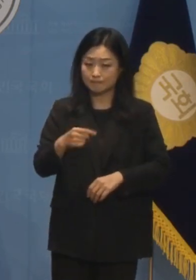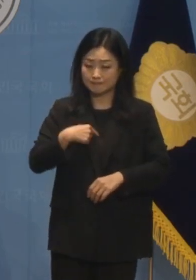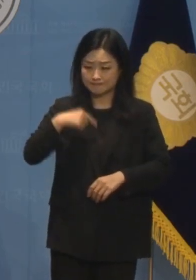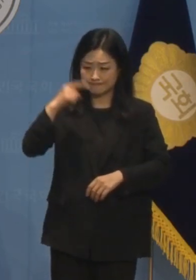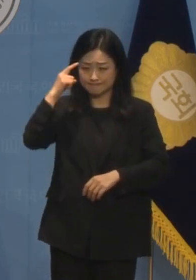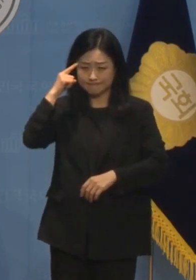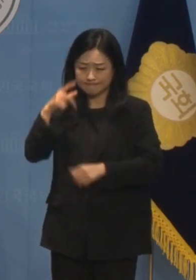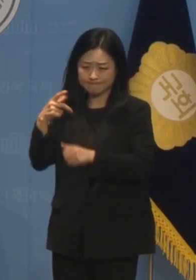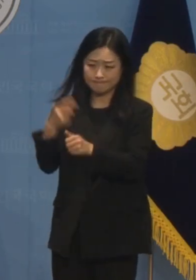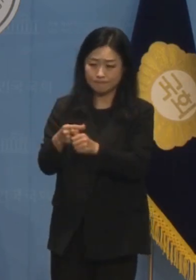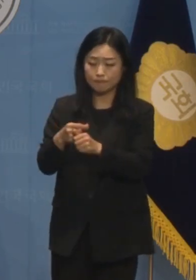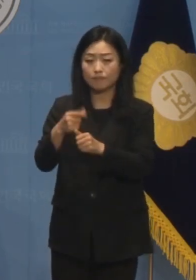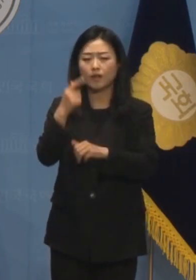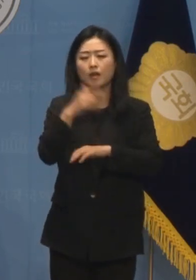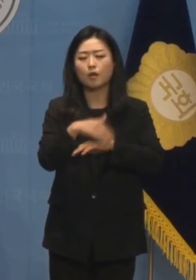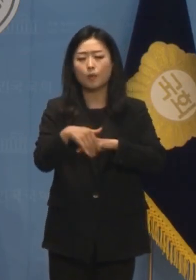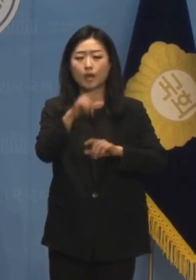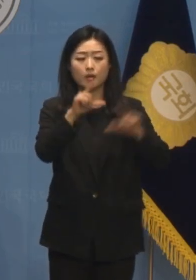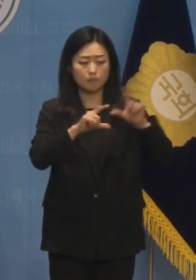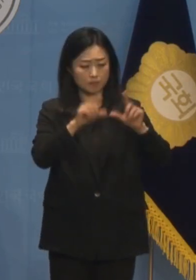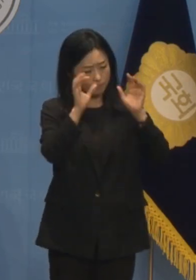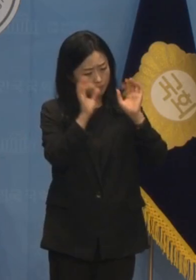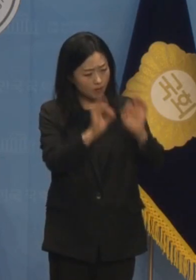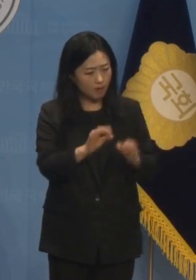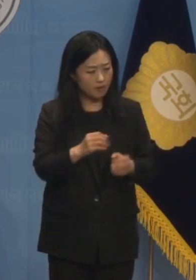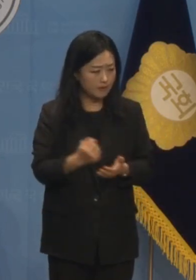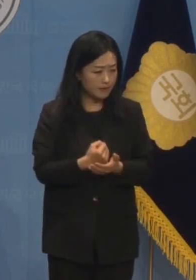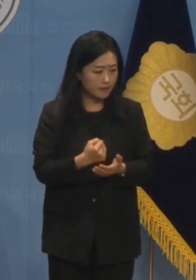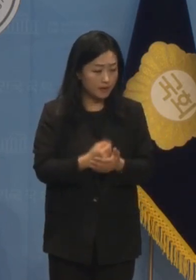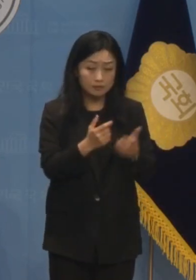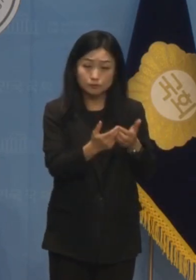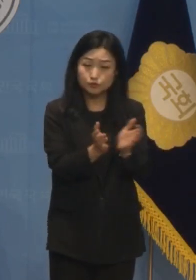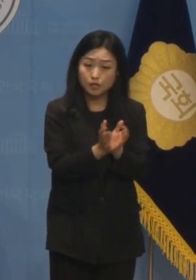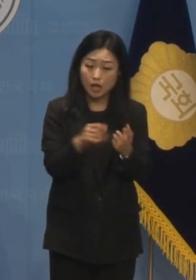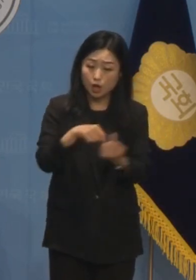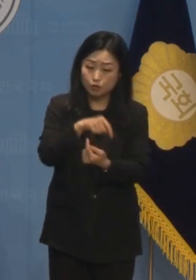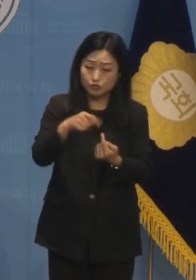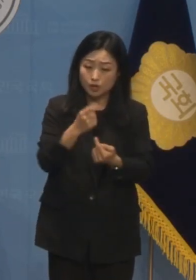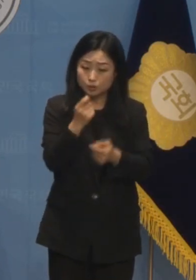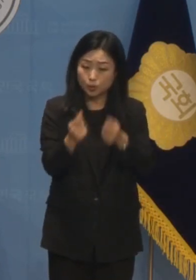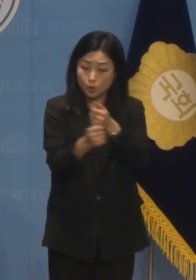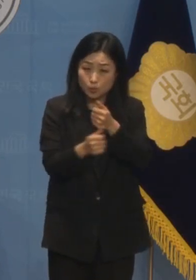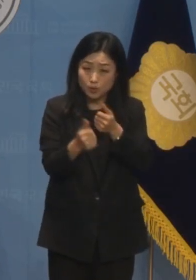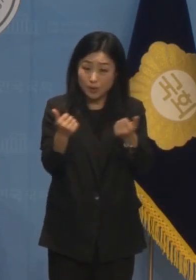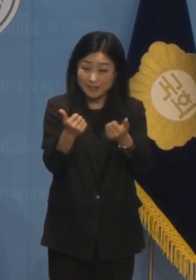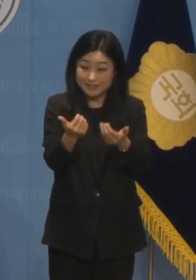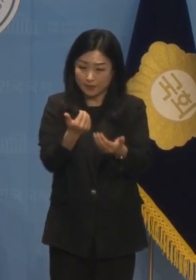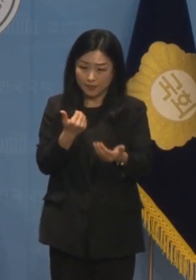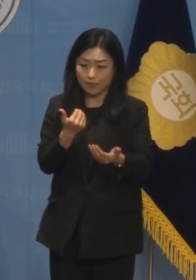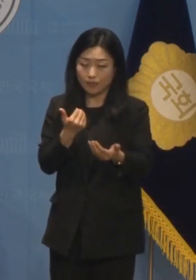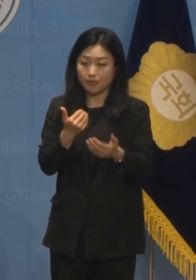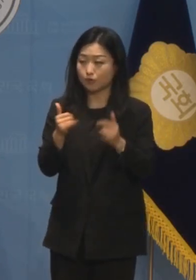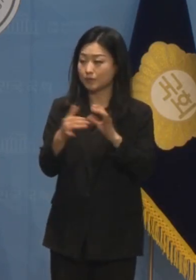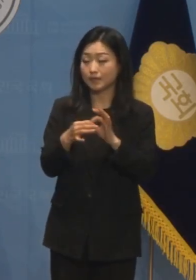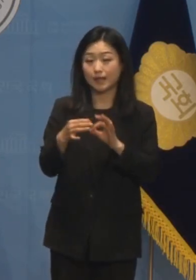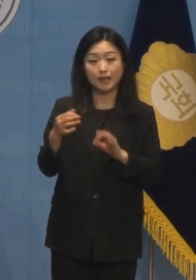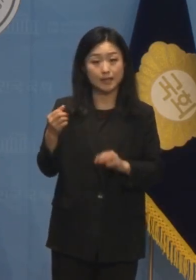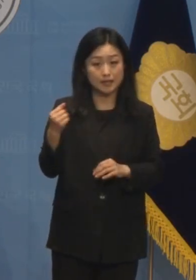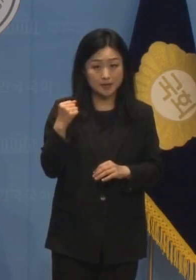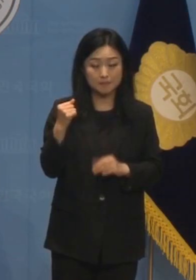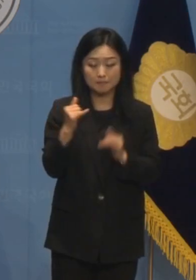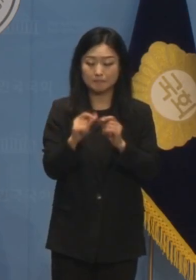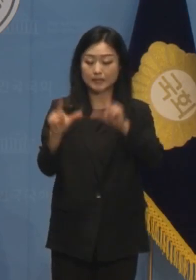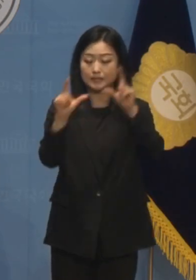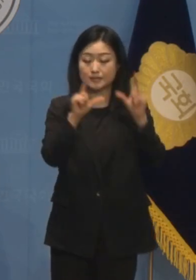관철시키려 하고 있습니다 무엇보다 민주당은 운영 개선 소위 개의 바로전 우리 국민의 인과